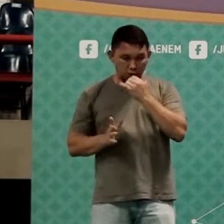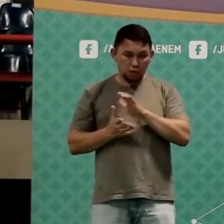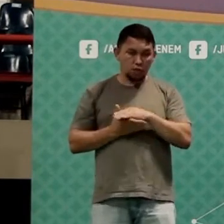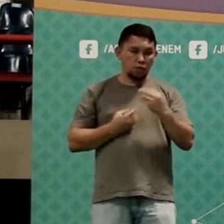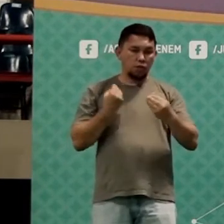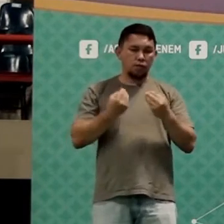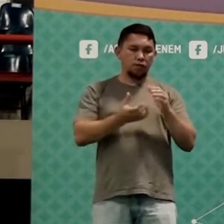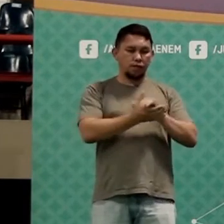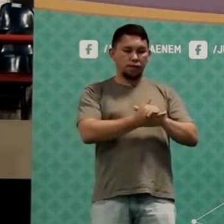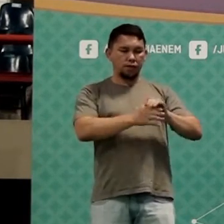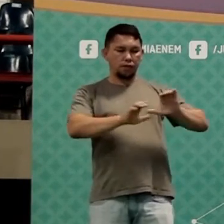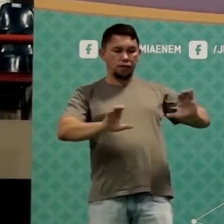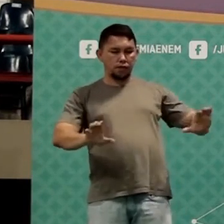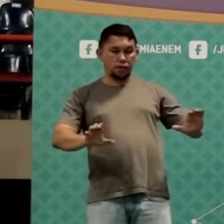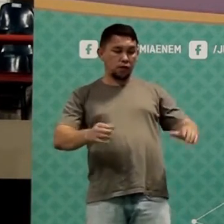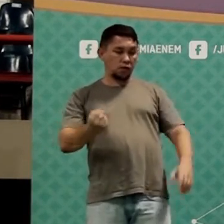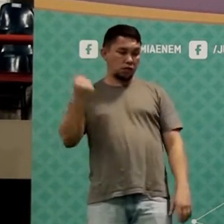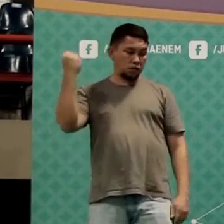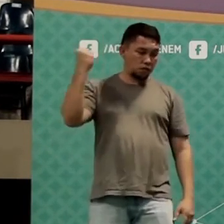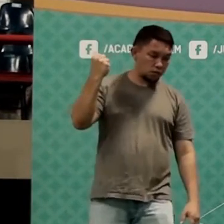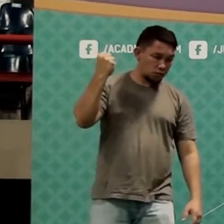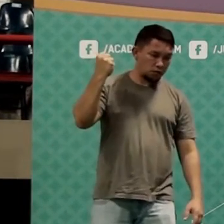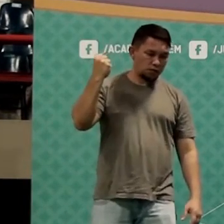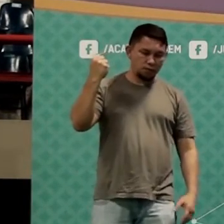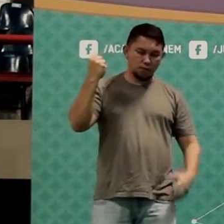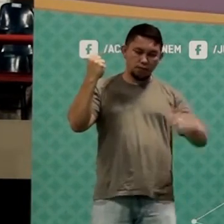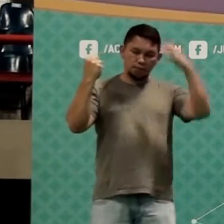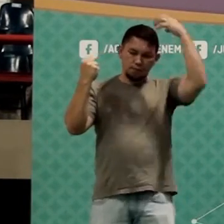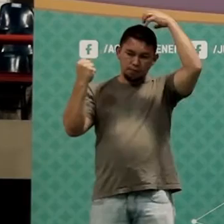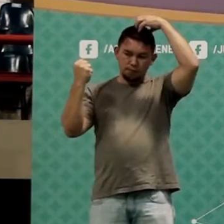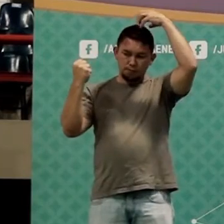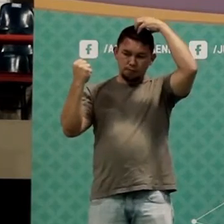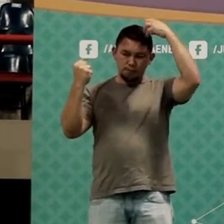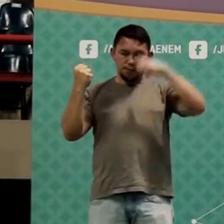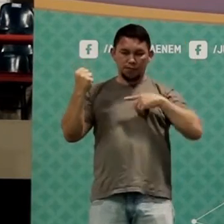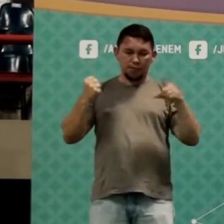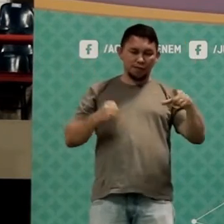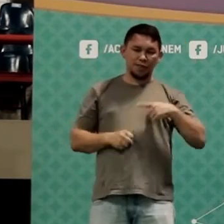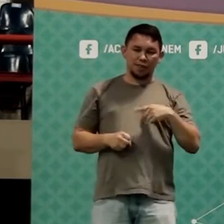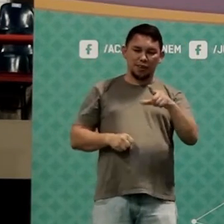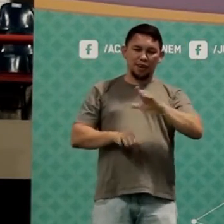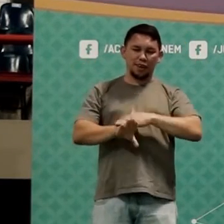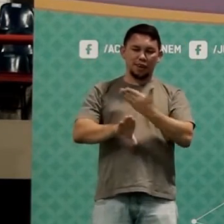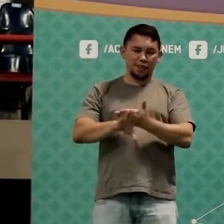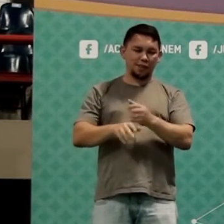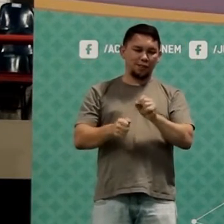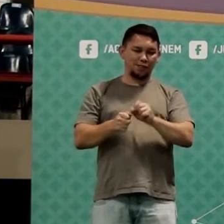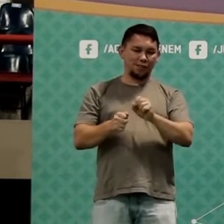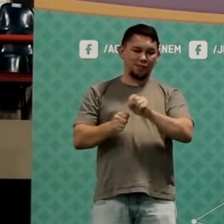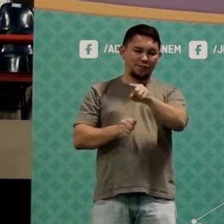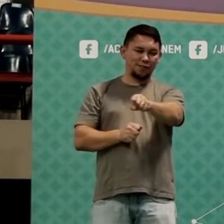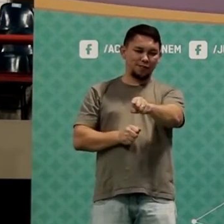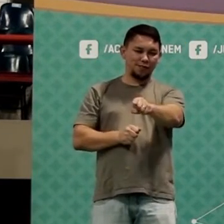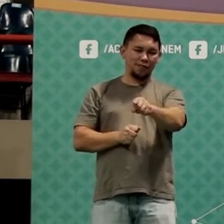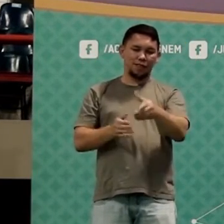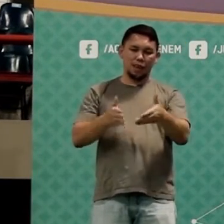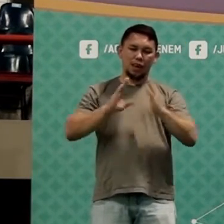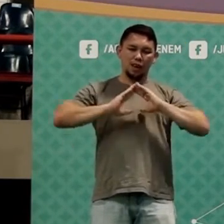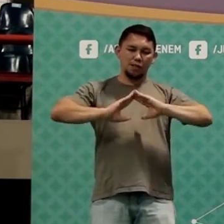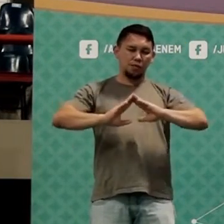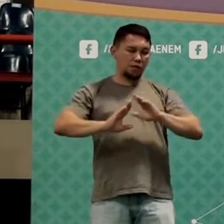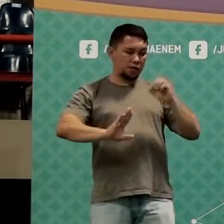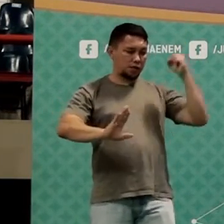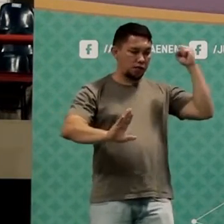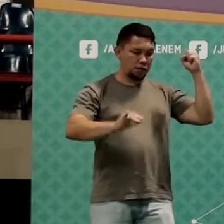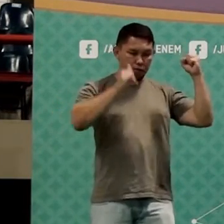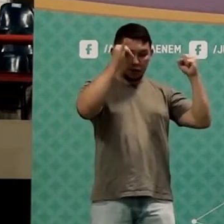aí ele se separou dela, só não matou porque o rei Henrique VIII tinha pego a irmã da Ana Bolena. E a irmã dela intercedeu para Ana Bolena não